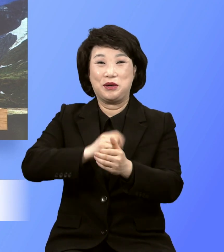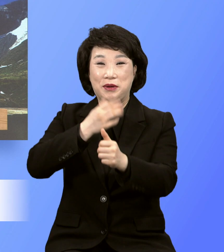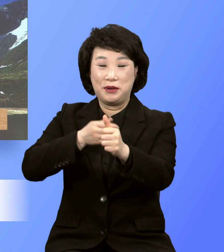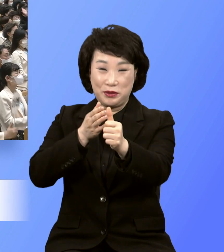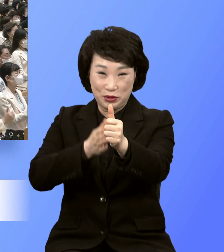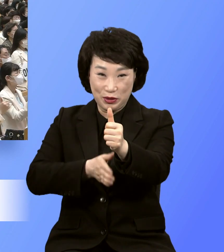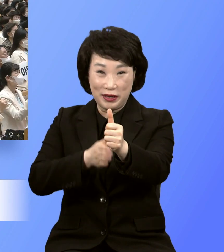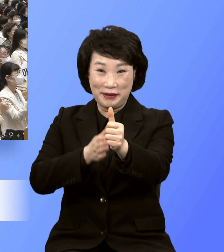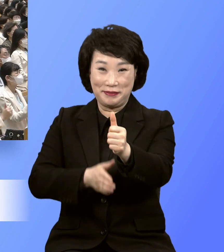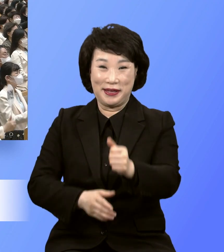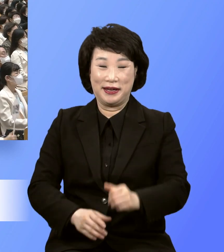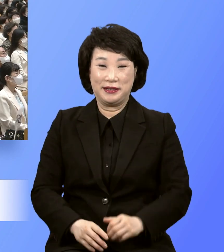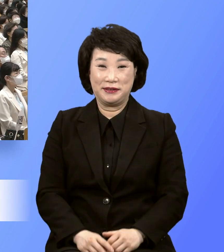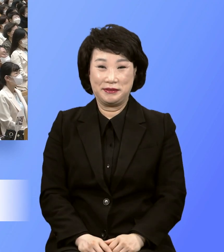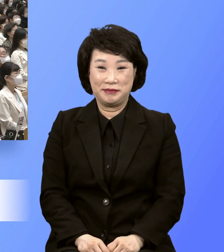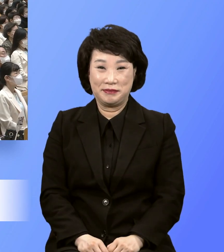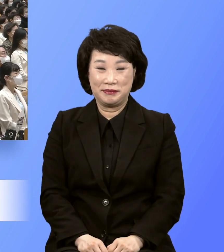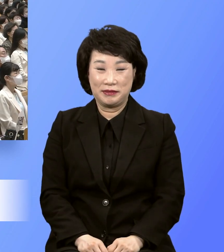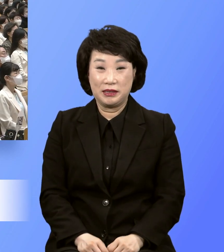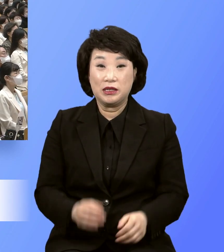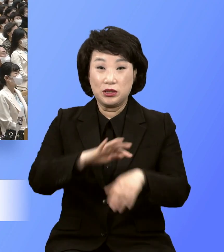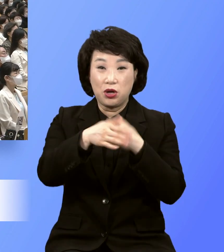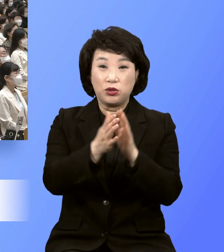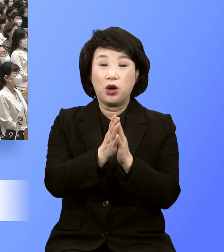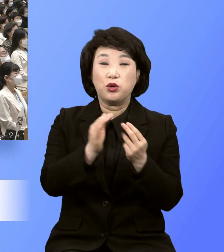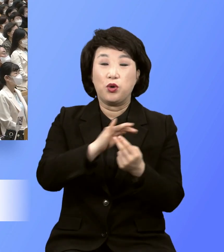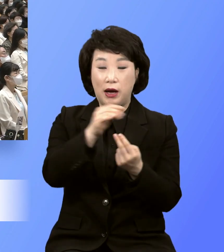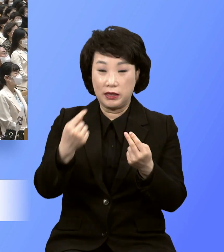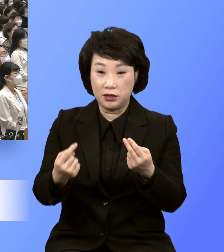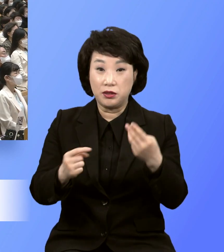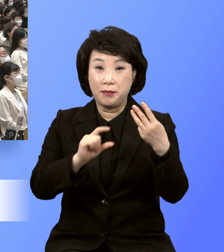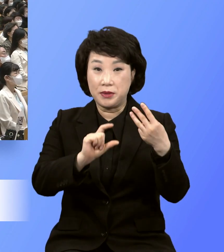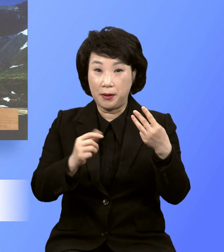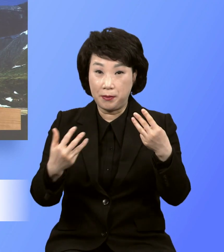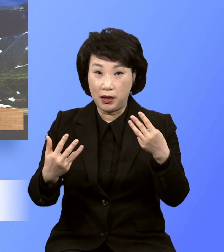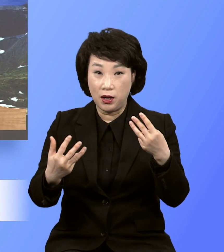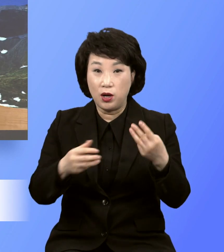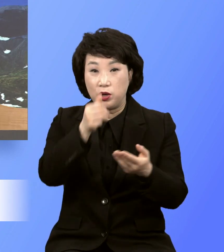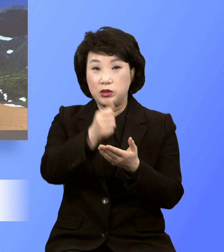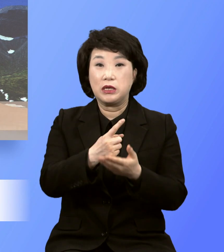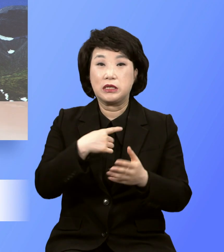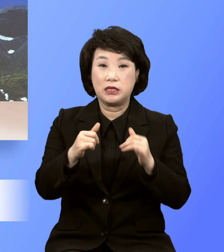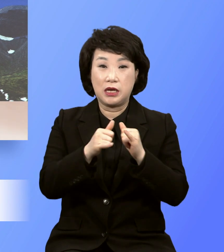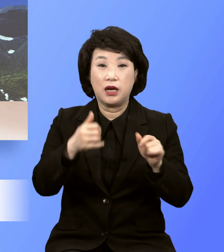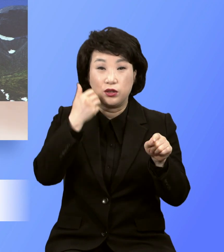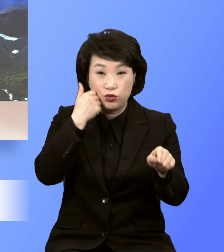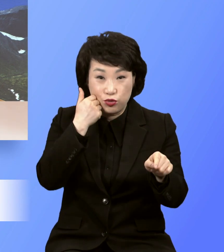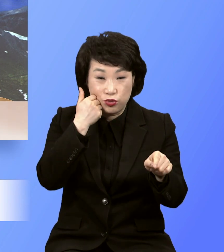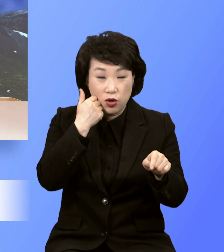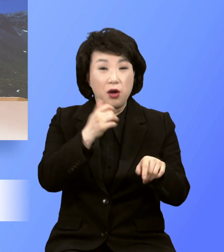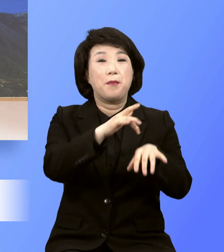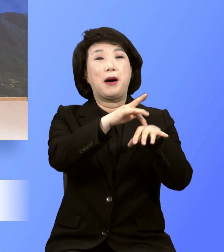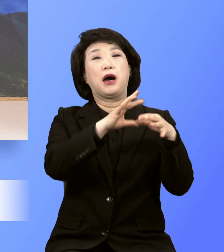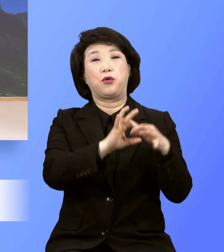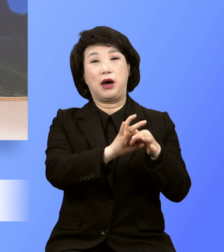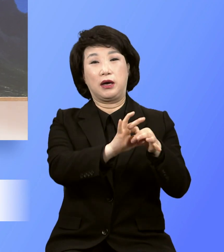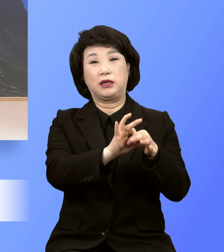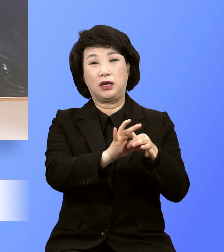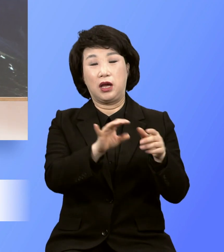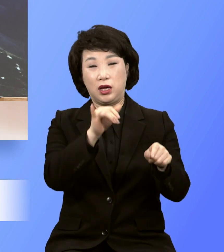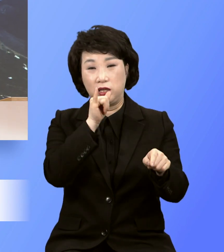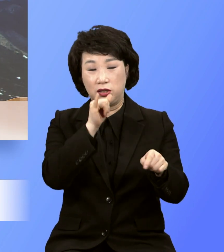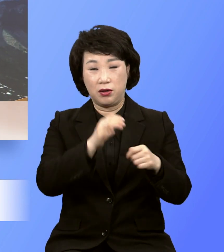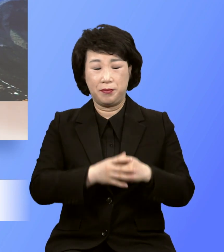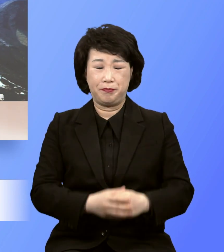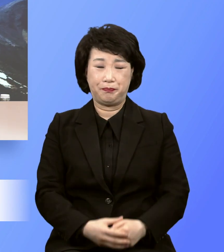이름으로 축원합니다. 요한일서 3장 8절에 죄를 짓는 자는